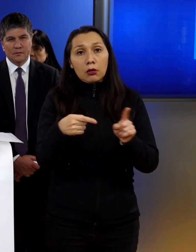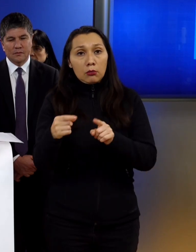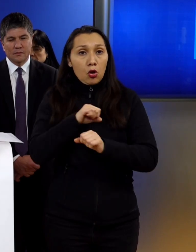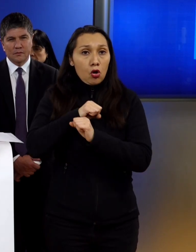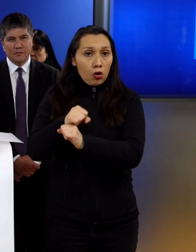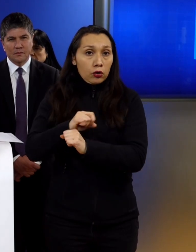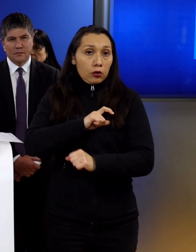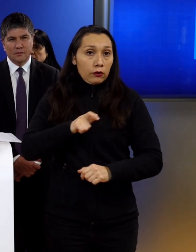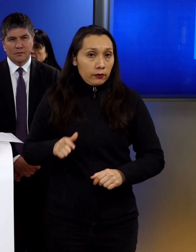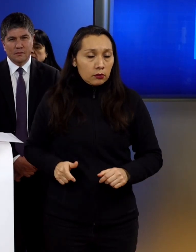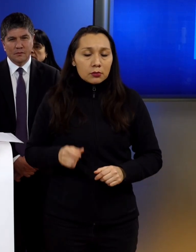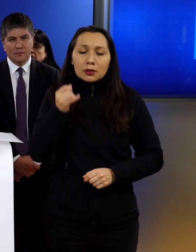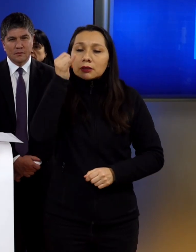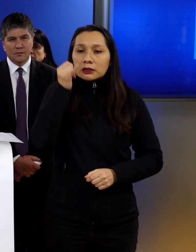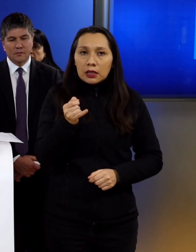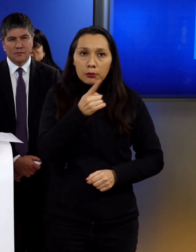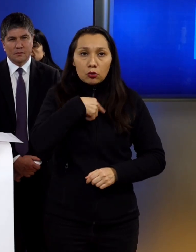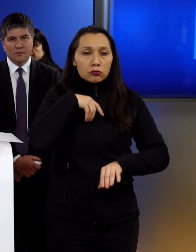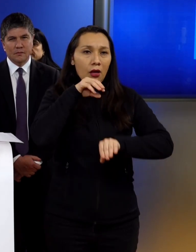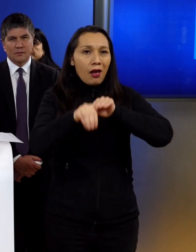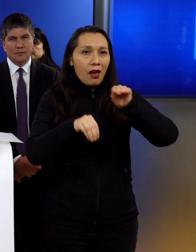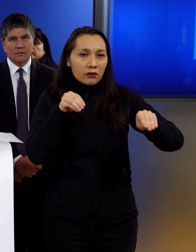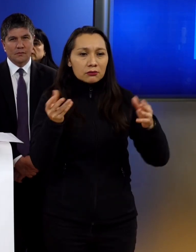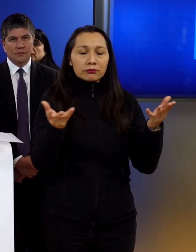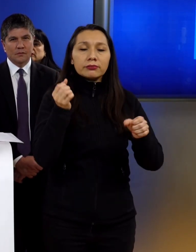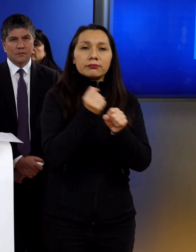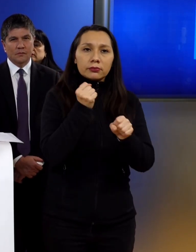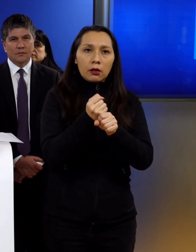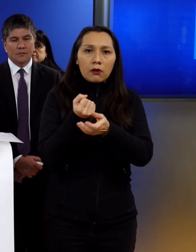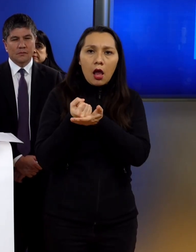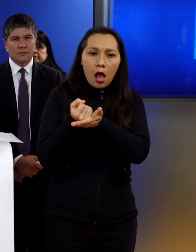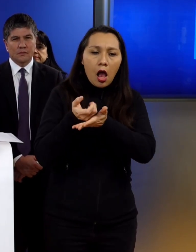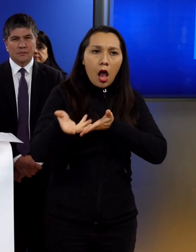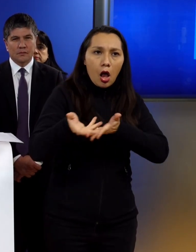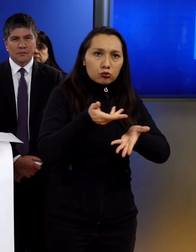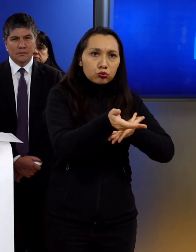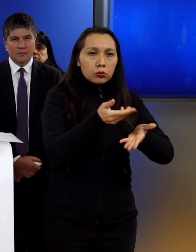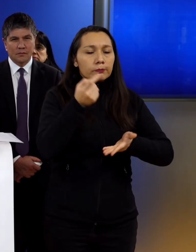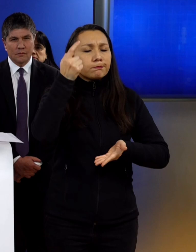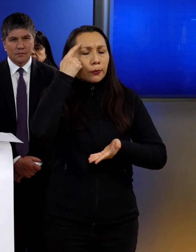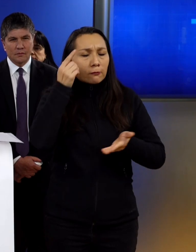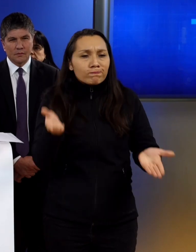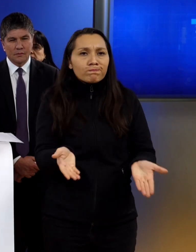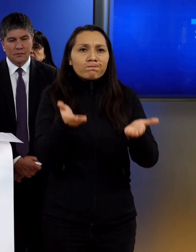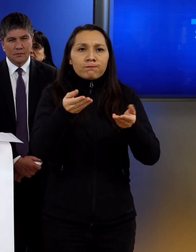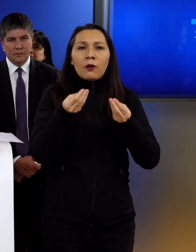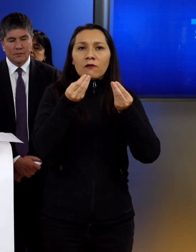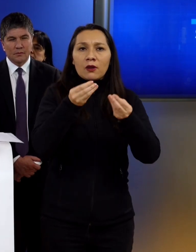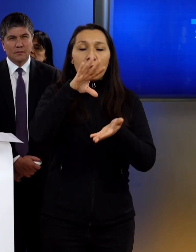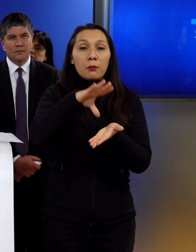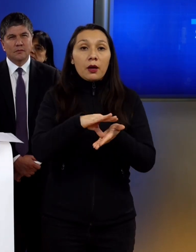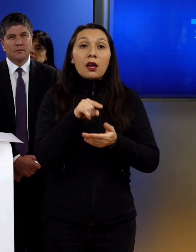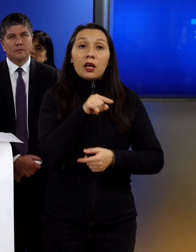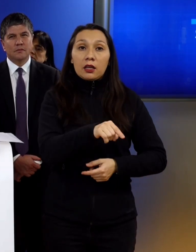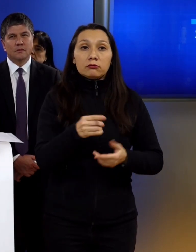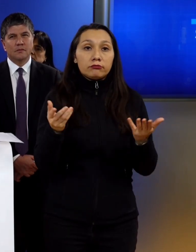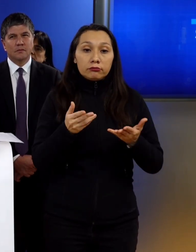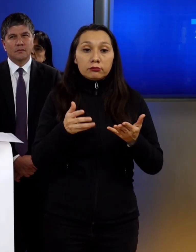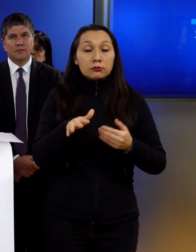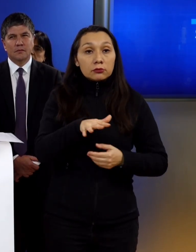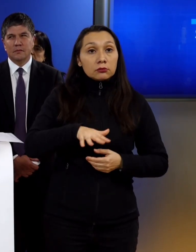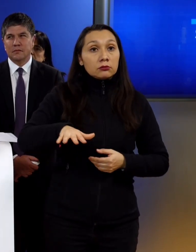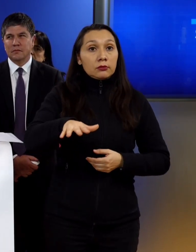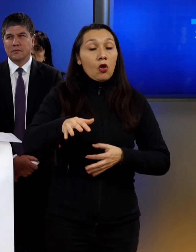de oposición, siempre nuestro llamado es a que trabajemos de manera colaborativa pensando en el bien del país, y eso en el caso del